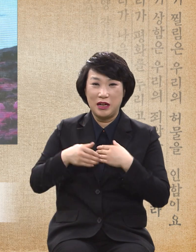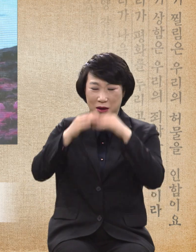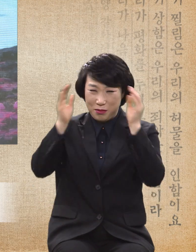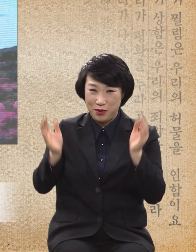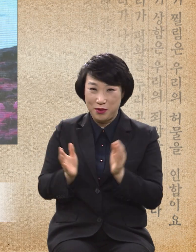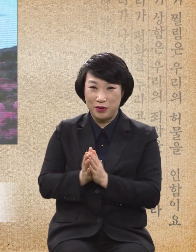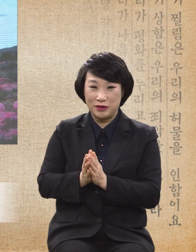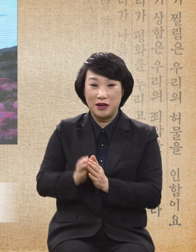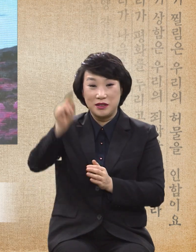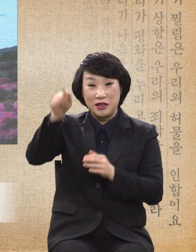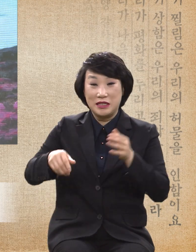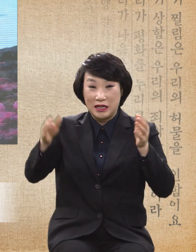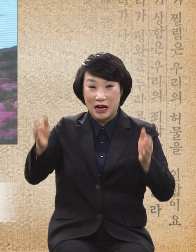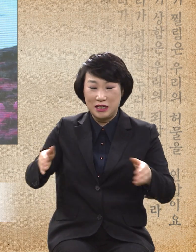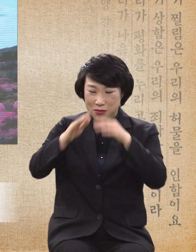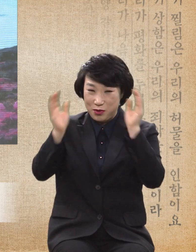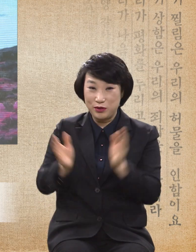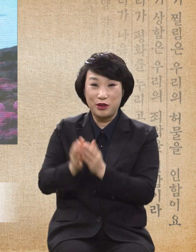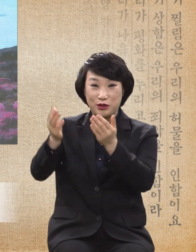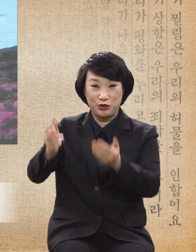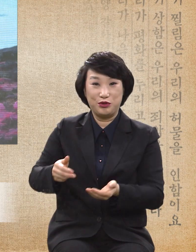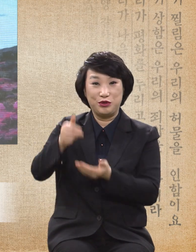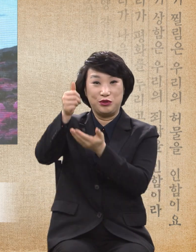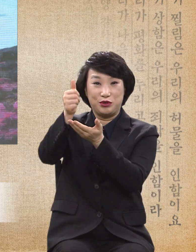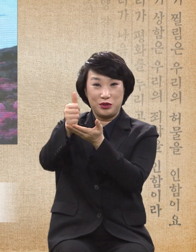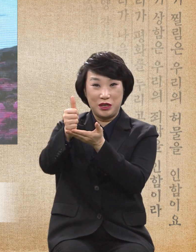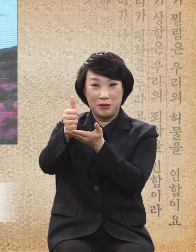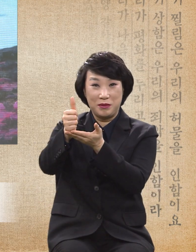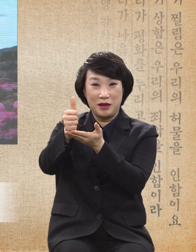모든 것을 천지간에 모든 걸 다 주신 주님,